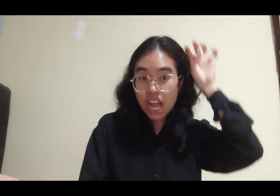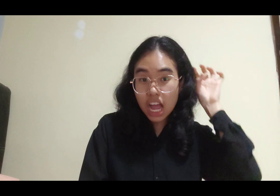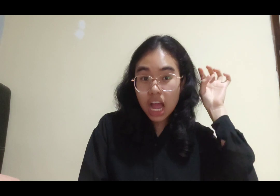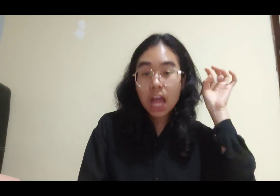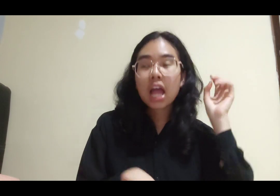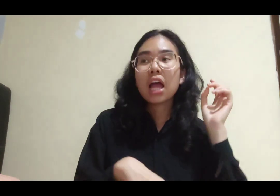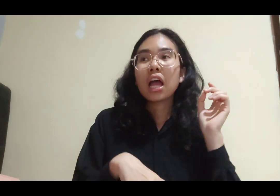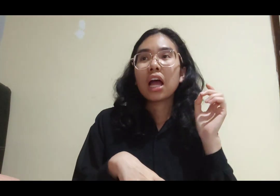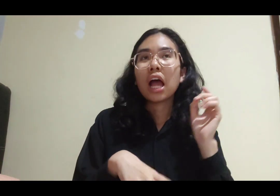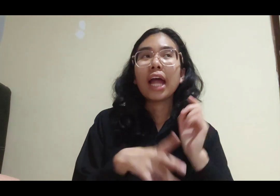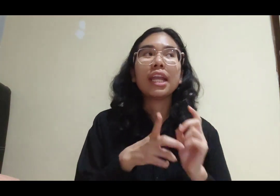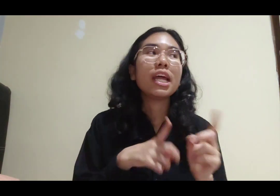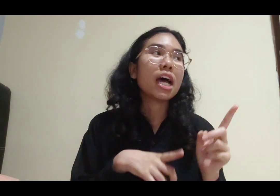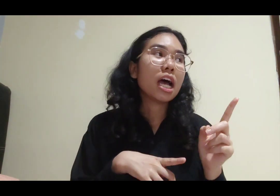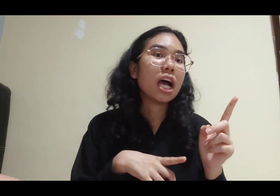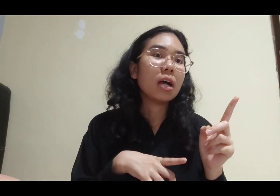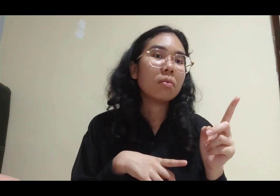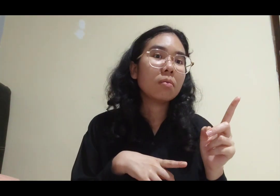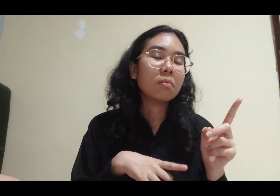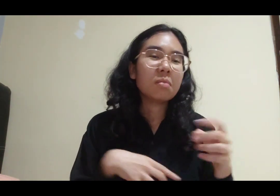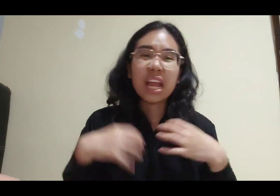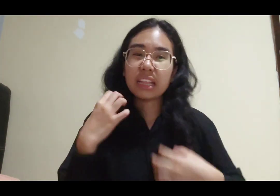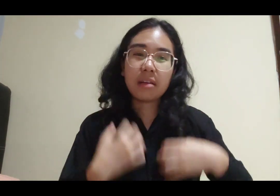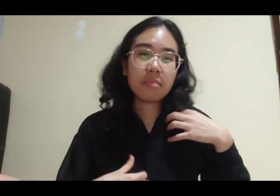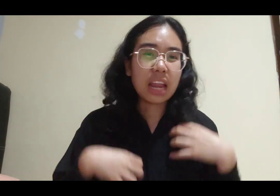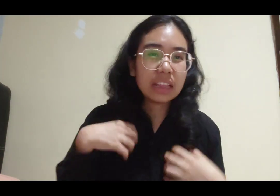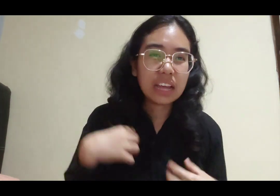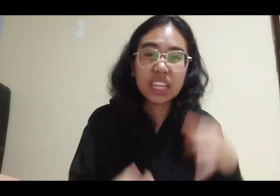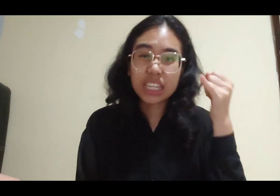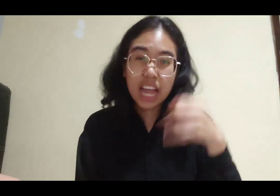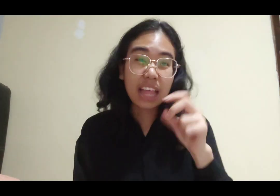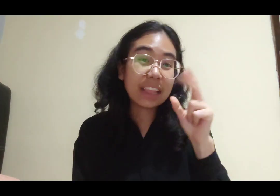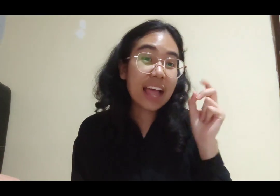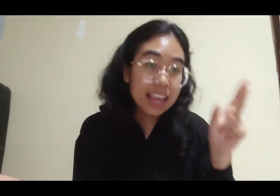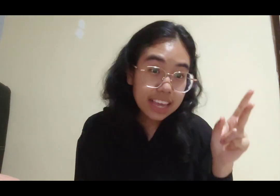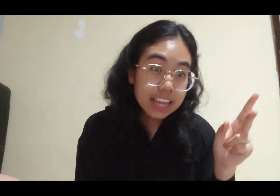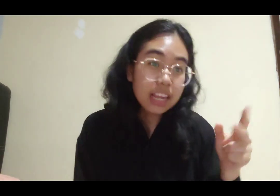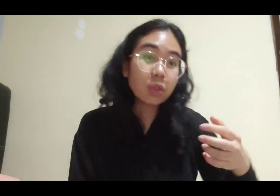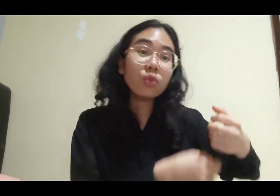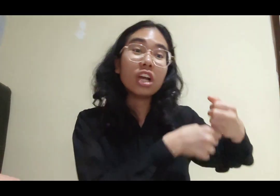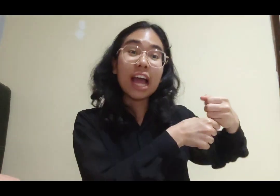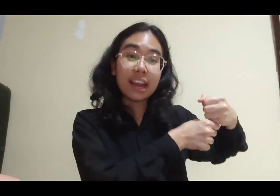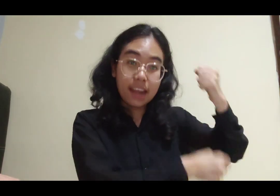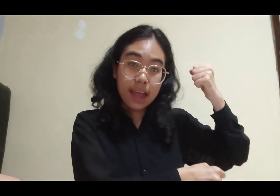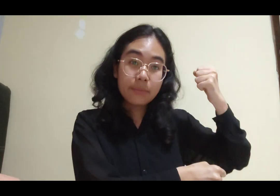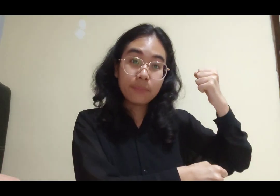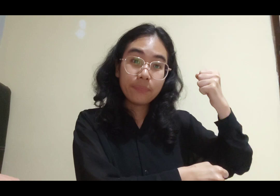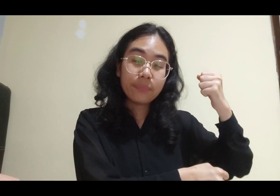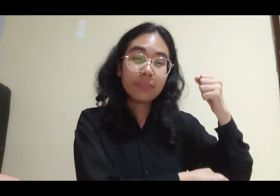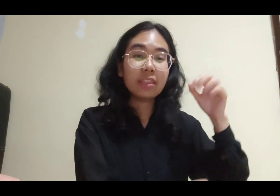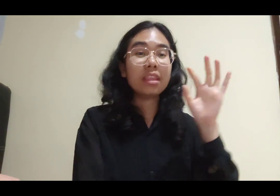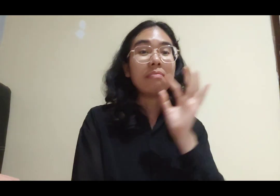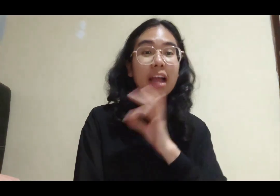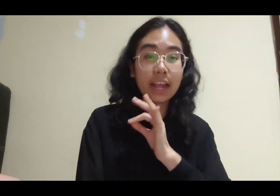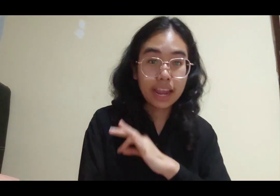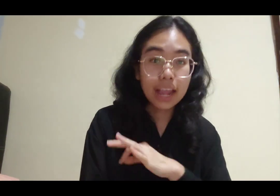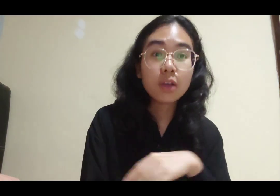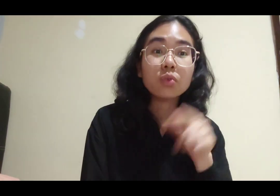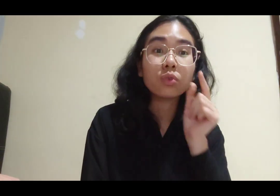singa, ada binatang-binatang jahat lain, itu gada dipakai